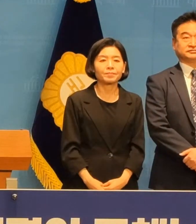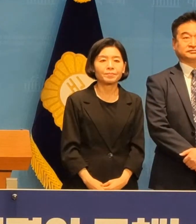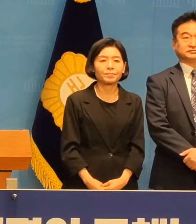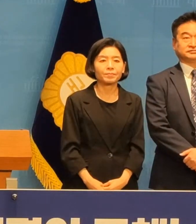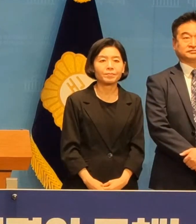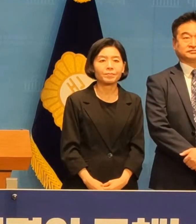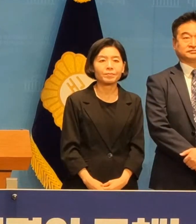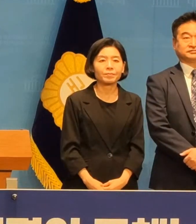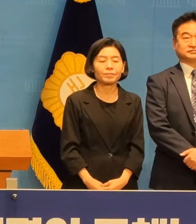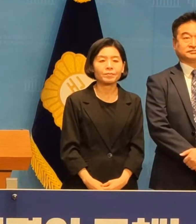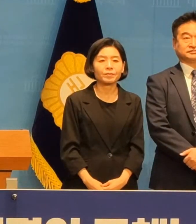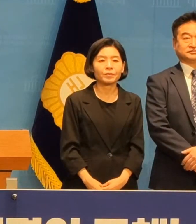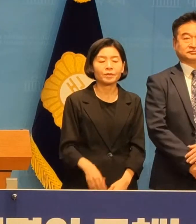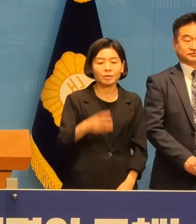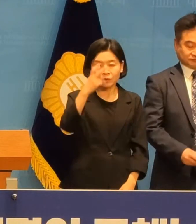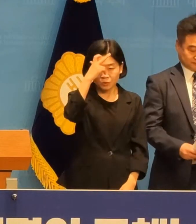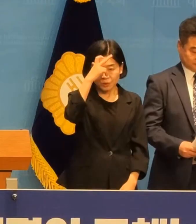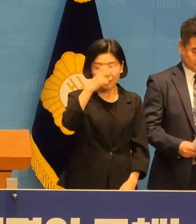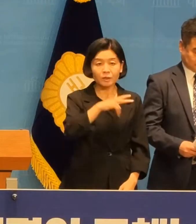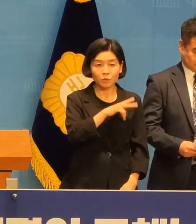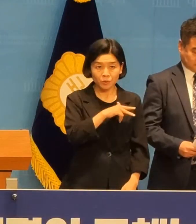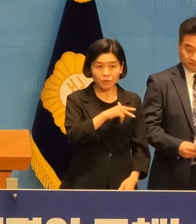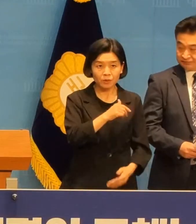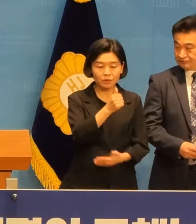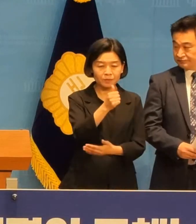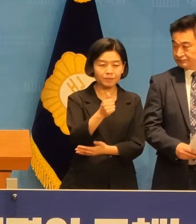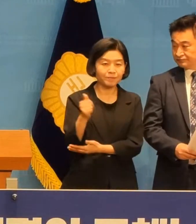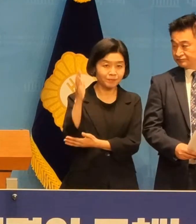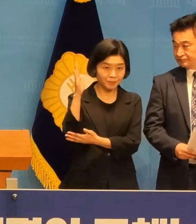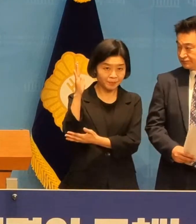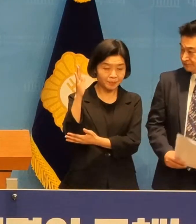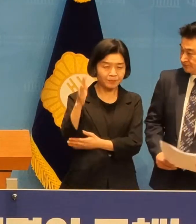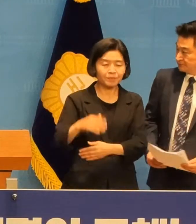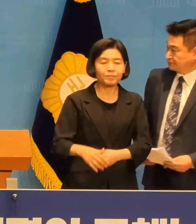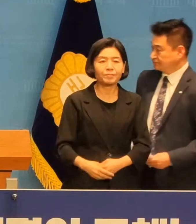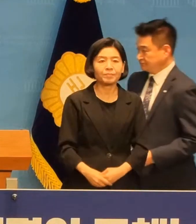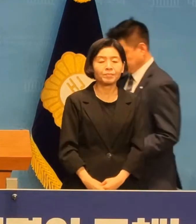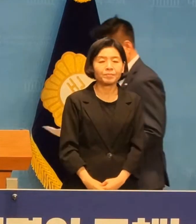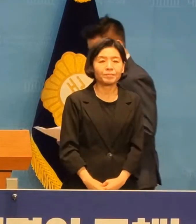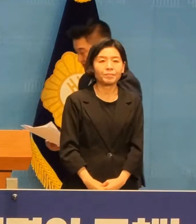먼저 최혁진 의원님의 발언을 청해 듣겠습니다.